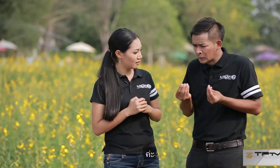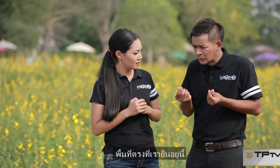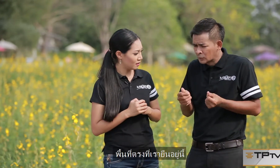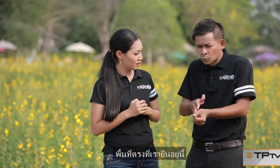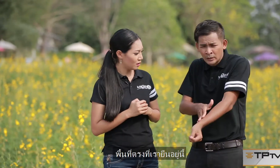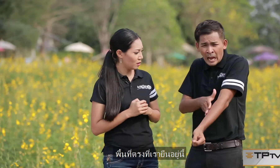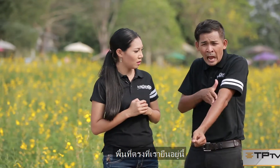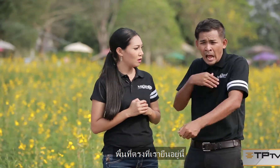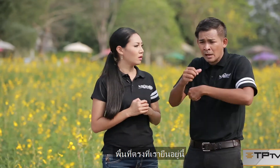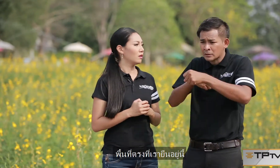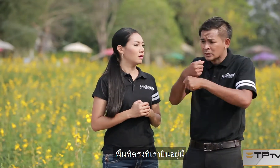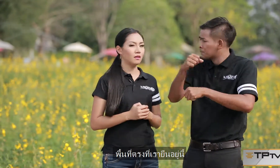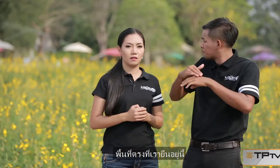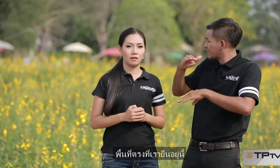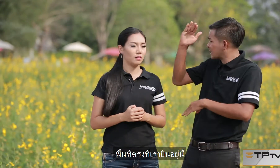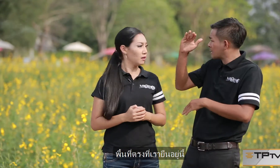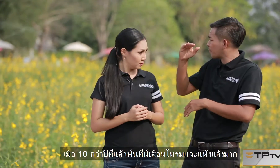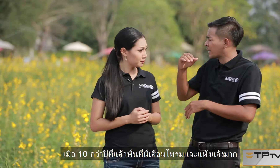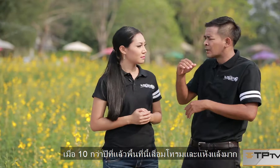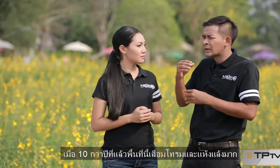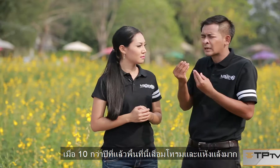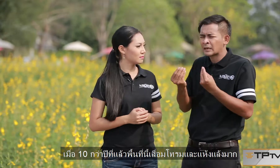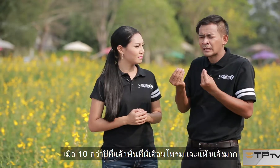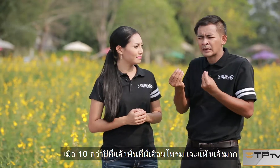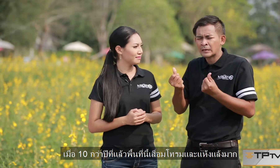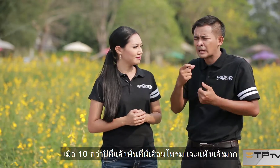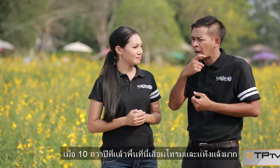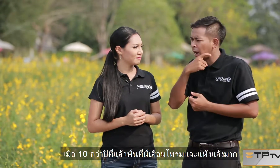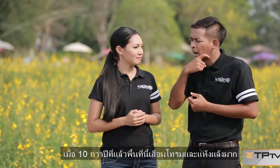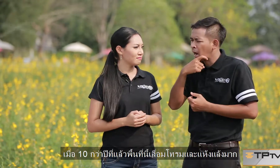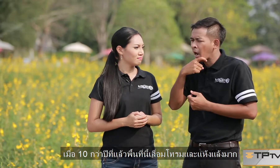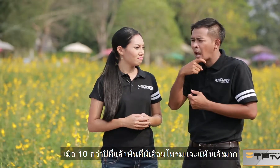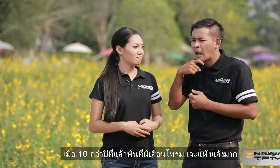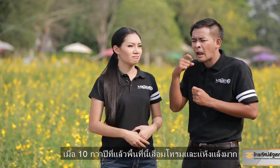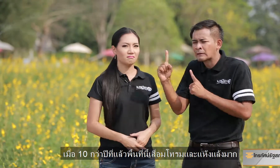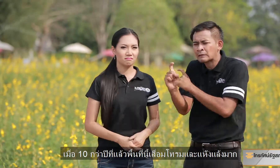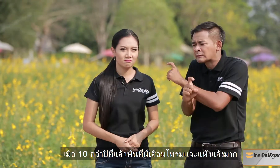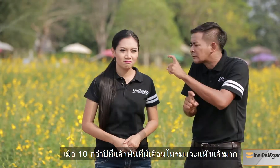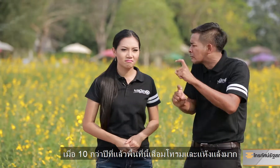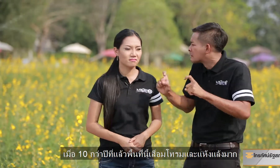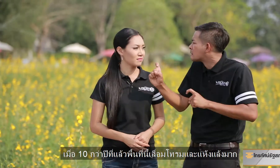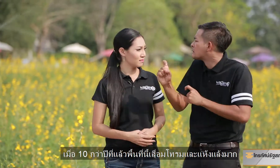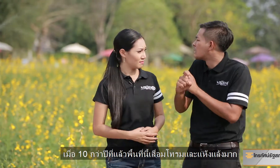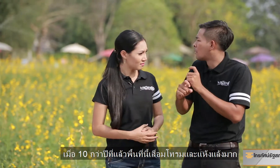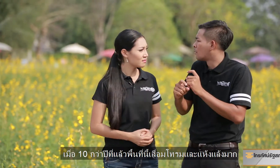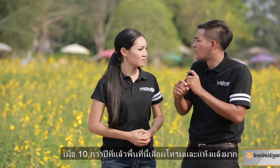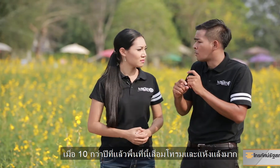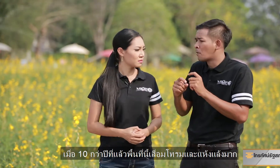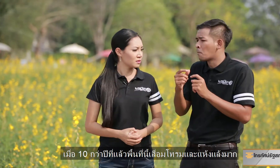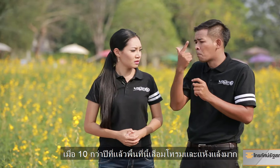พื้นที่ตรงที่เรายืนอยู่นี้เมื่อ10กว่าปีที่แล้วพื้นที่นี้เสื่อมโทรมและแห้งแล้งมาก